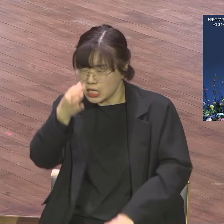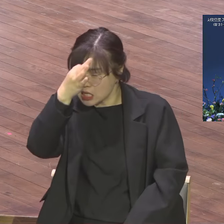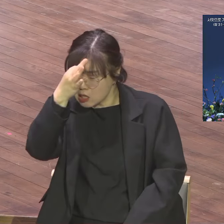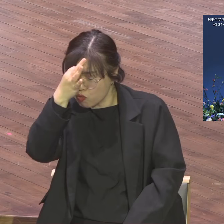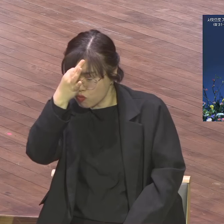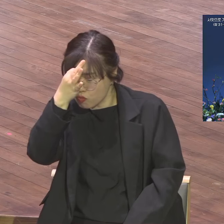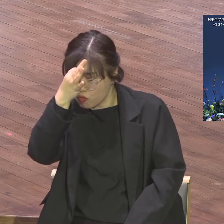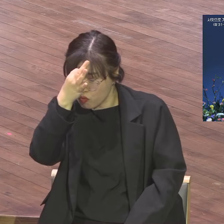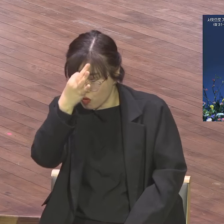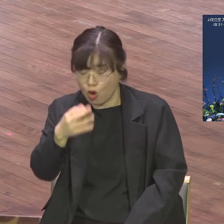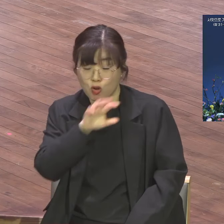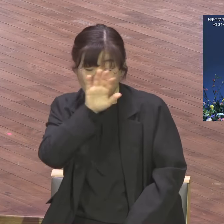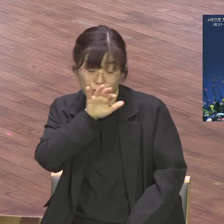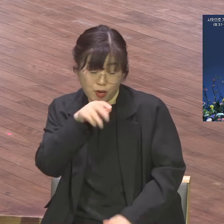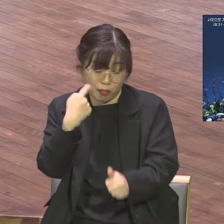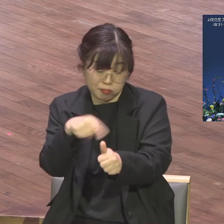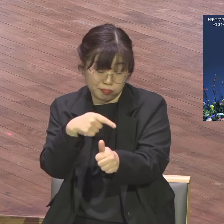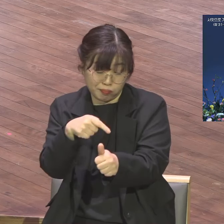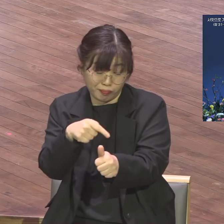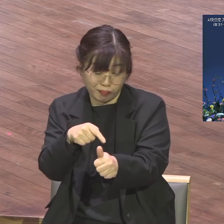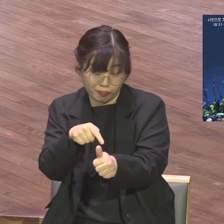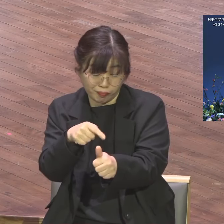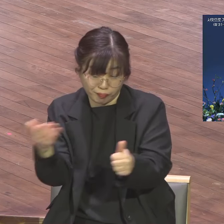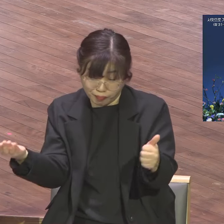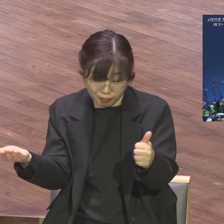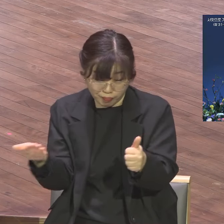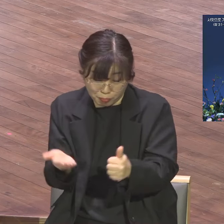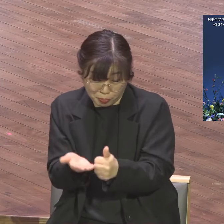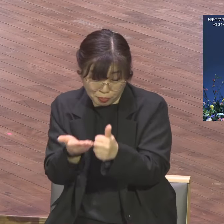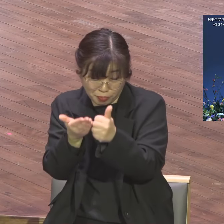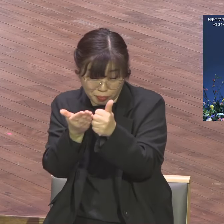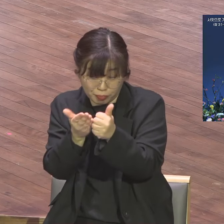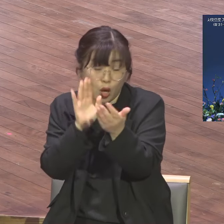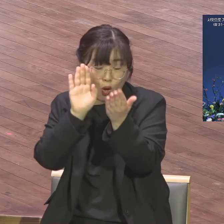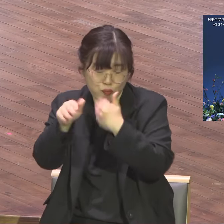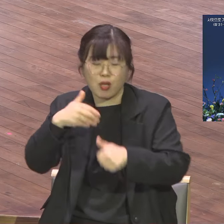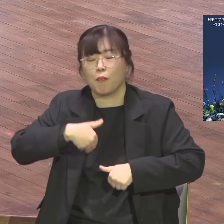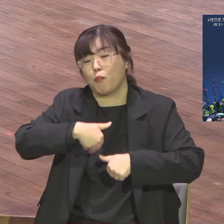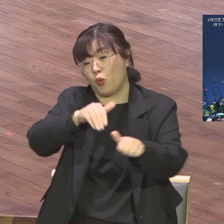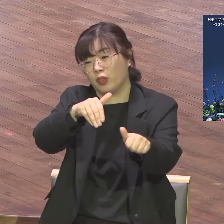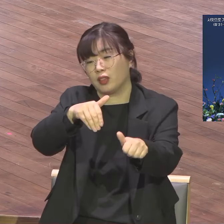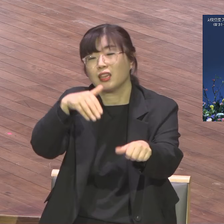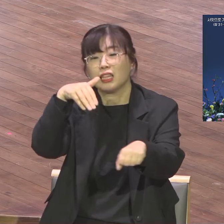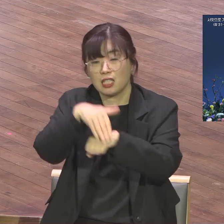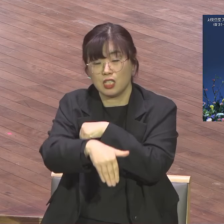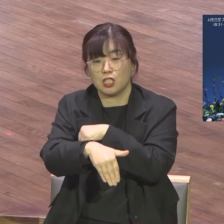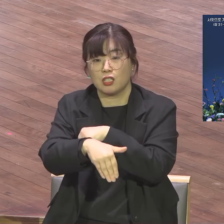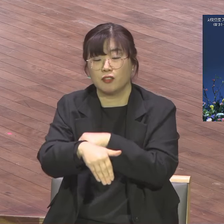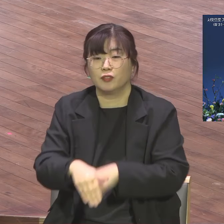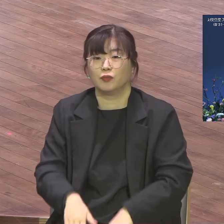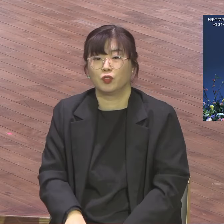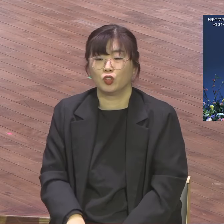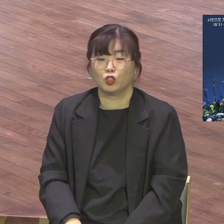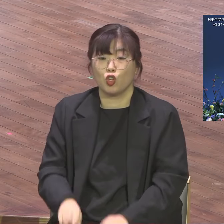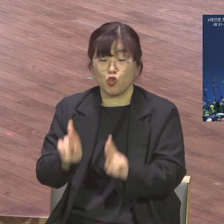여러분, 지금 우리 유니월드가 말이죠. 국가에서 받은 게 뭔지 아세요?